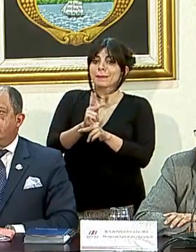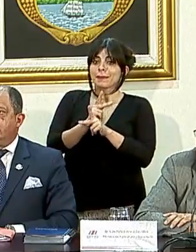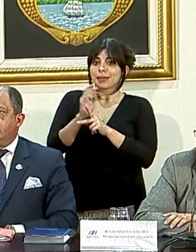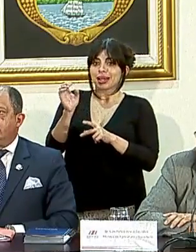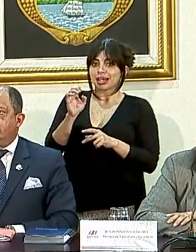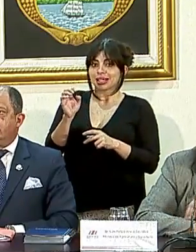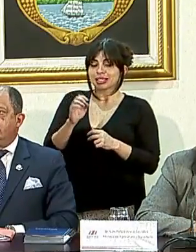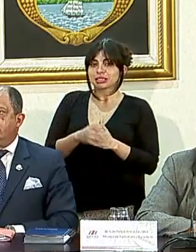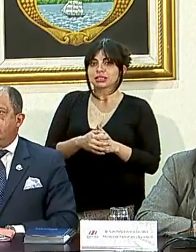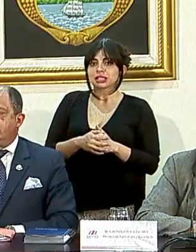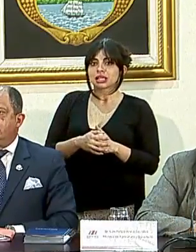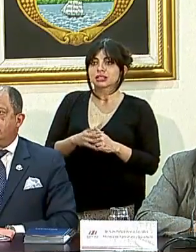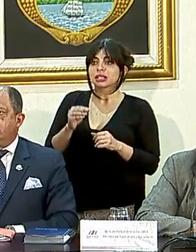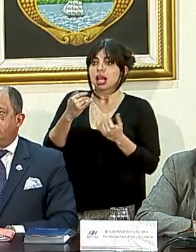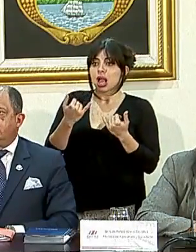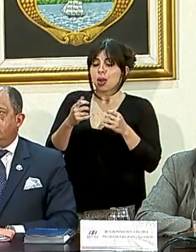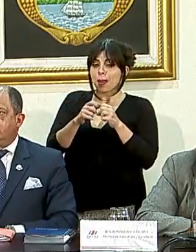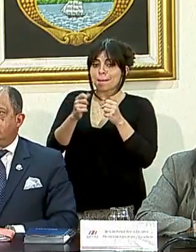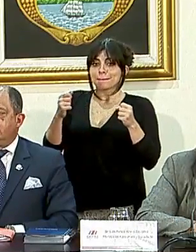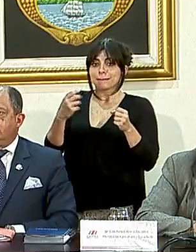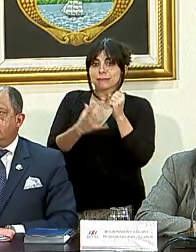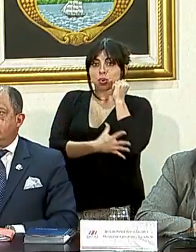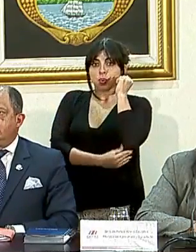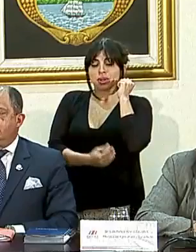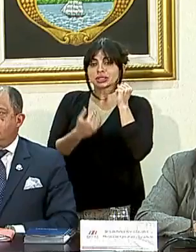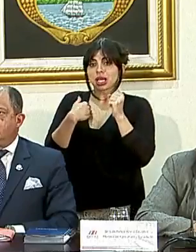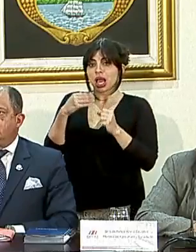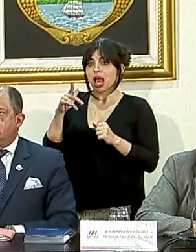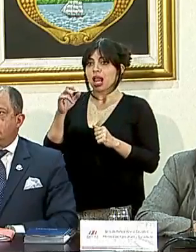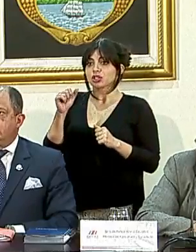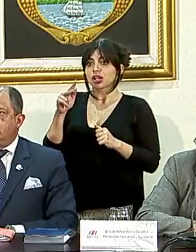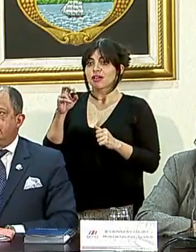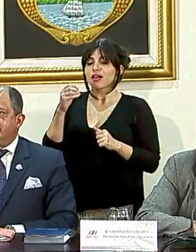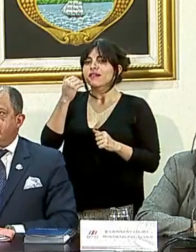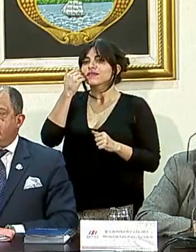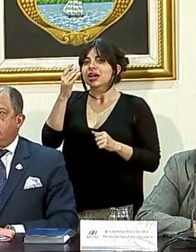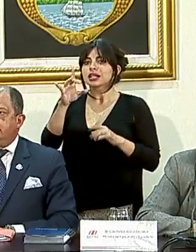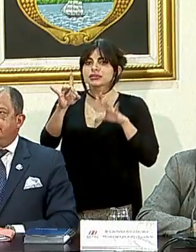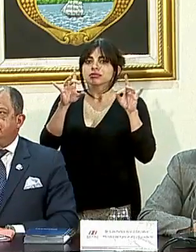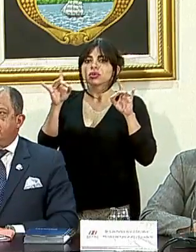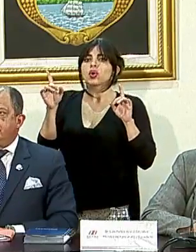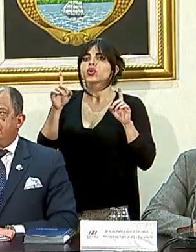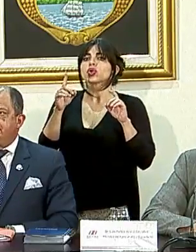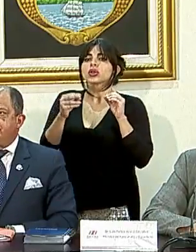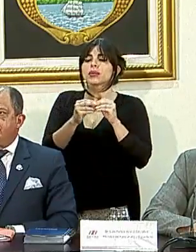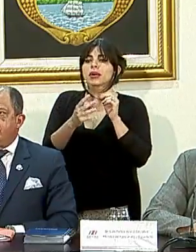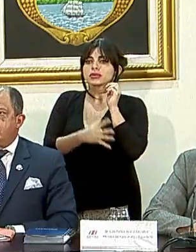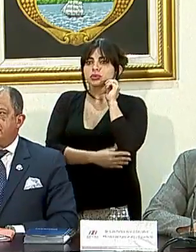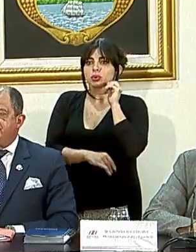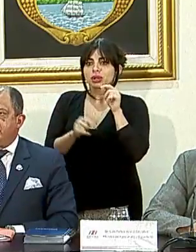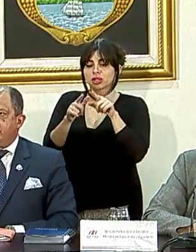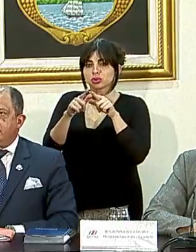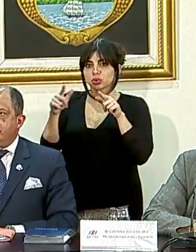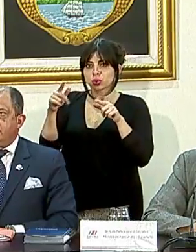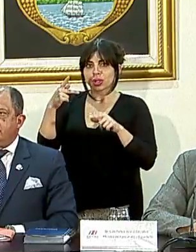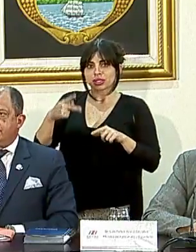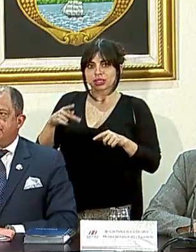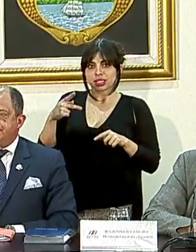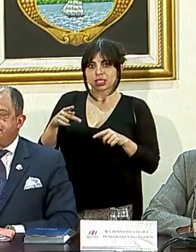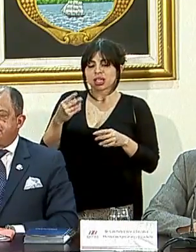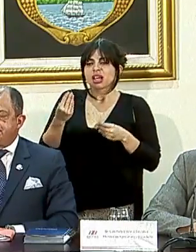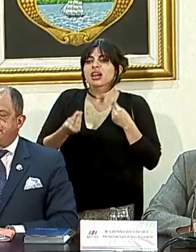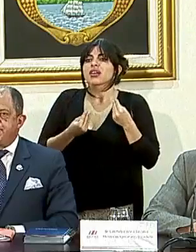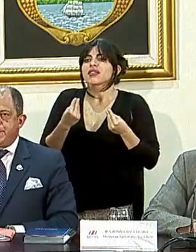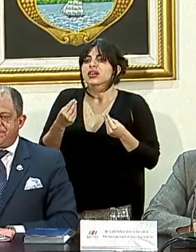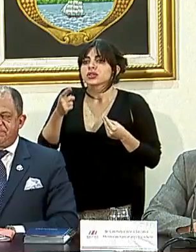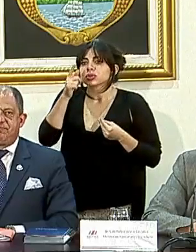debería tener, y ahora con los mapas de pobreza que maneja don Carlos Alvarado, es muy fácil decir dónde están los pobres en estas zonas críticas. ¿Qué se va a